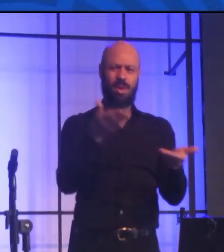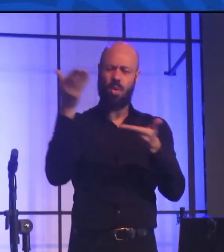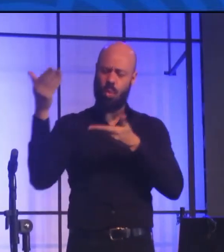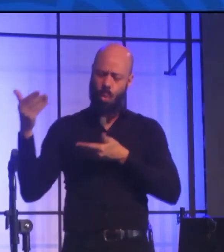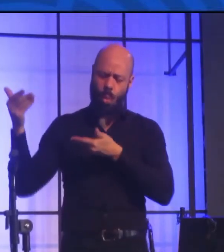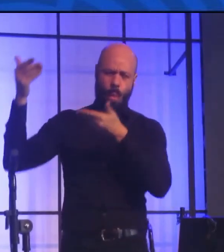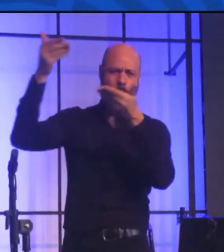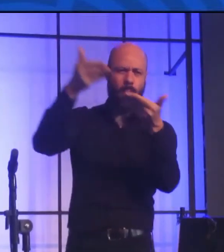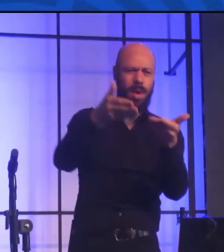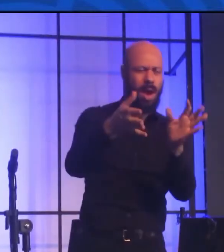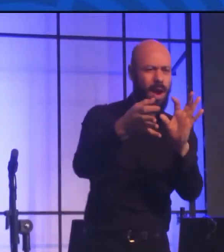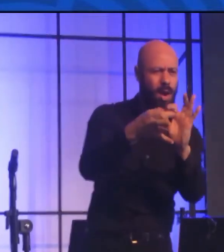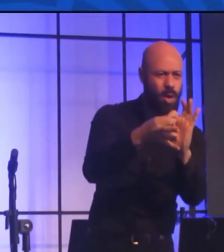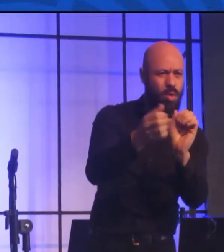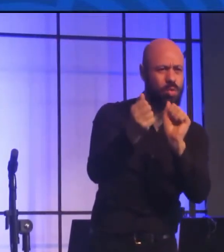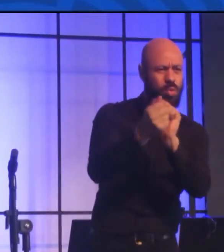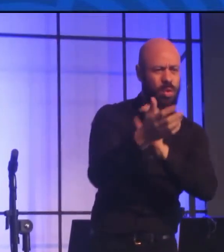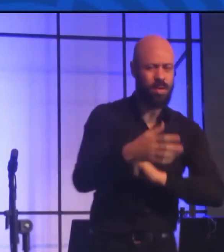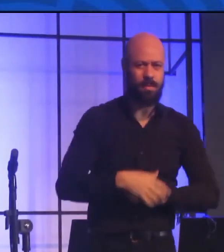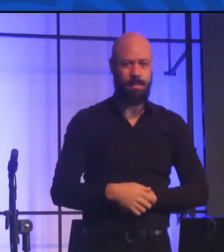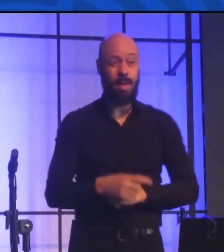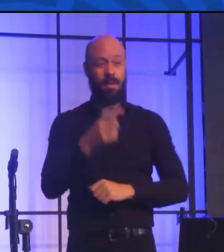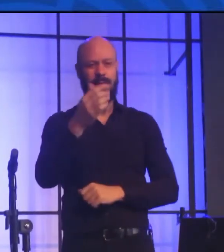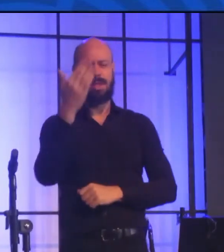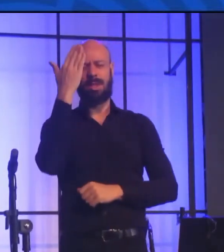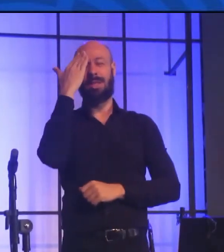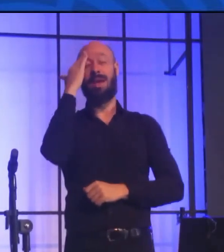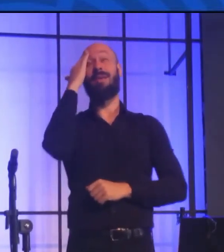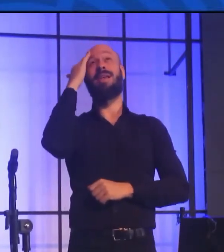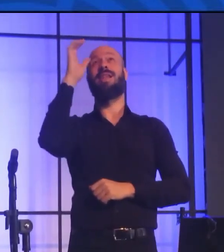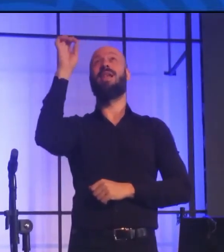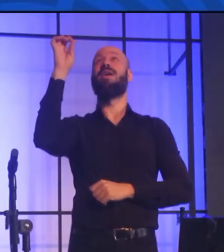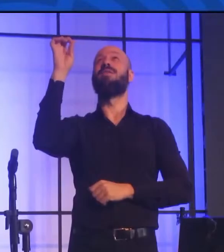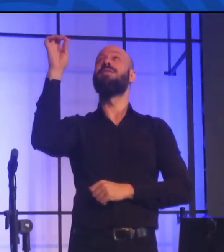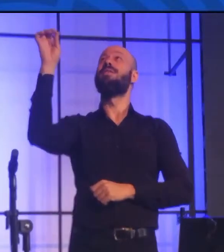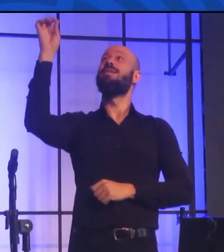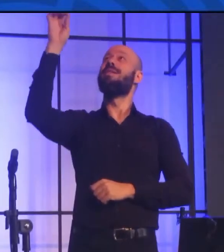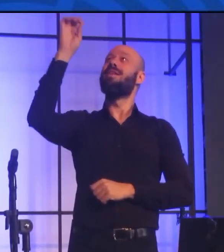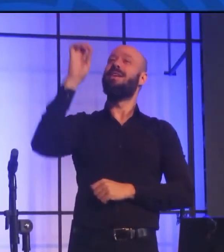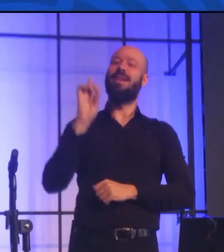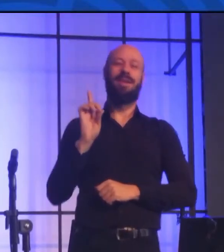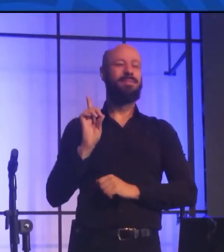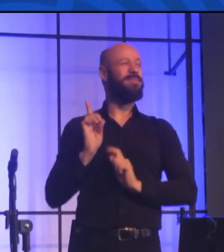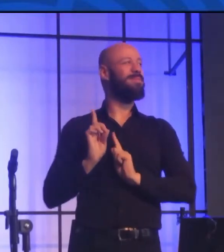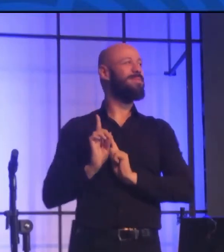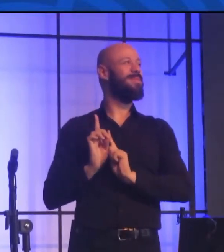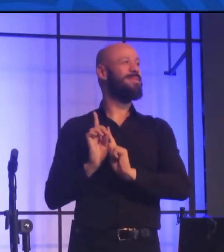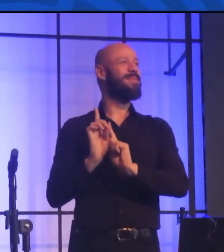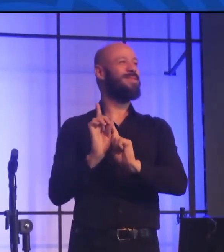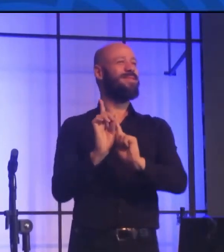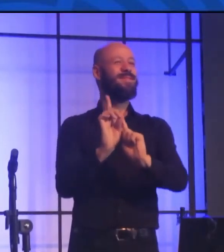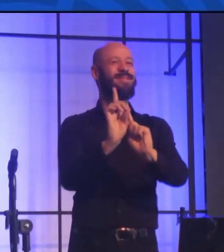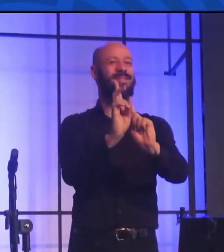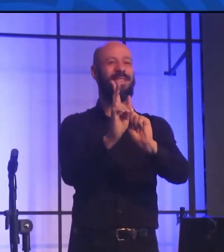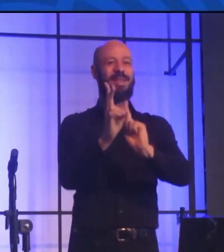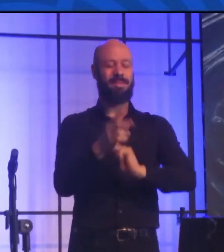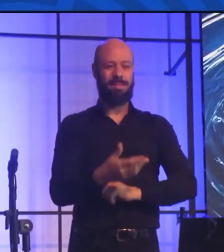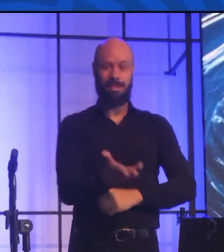andar na consciência da minha presença. Que Deus nos dê graça e nos abençoe. Vamos orar, fique em pé.